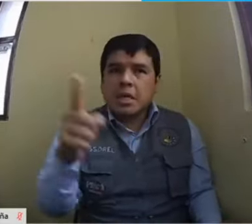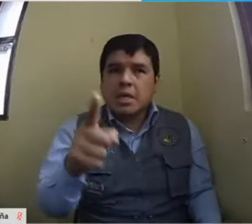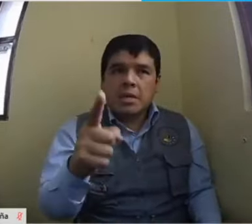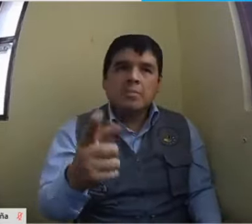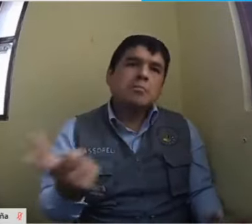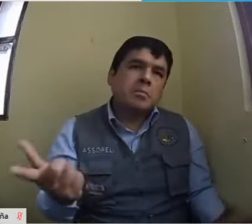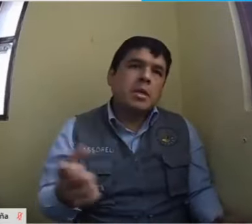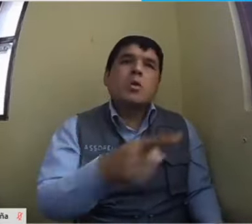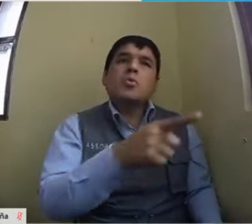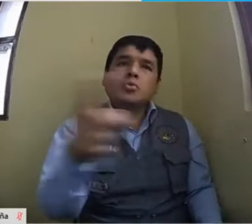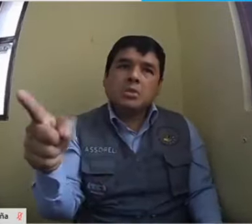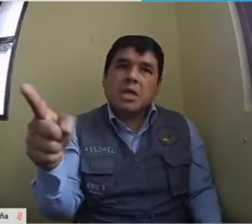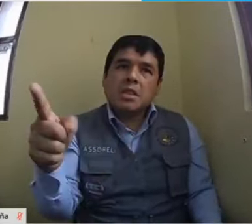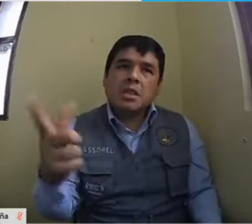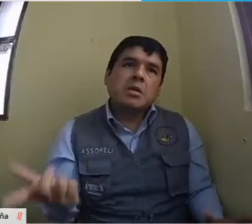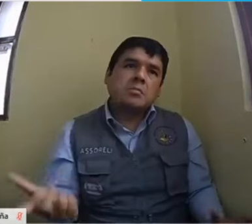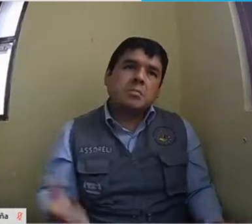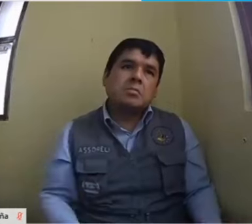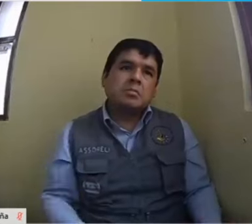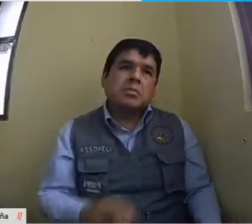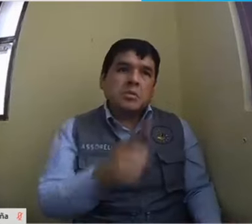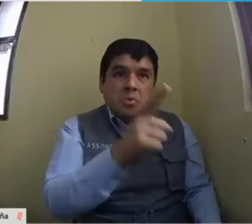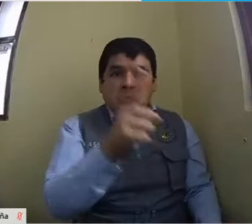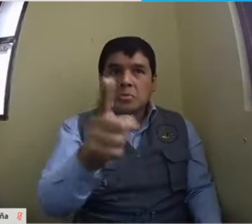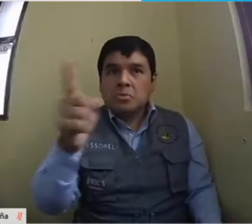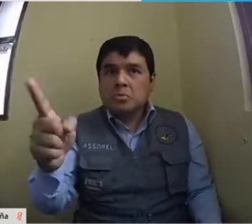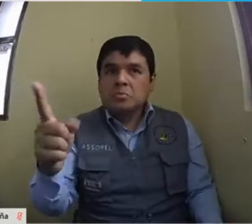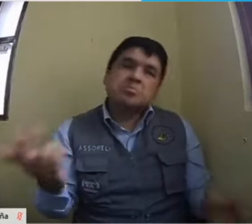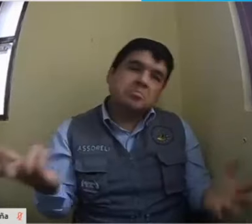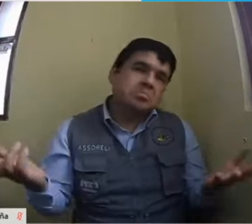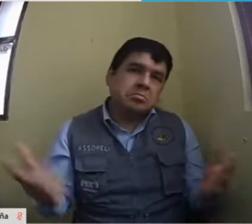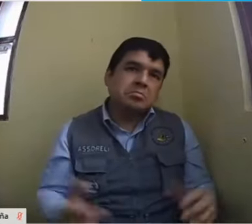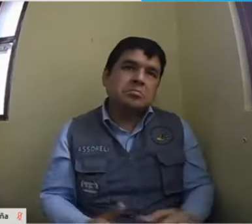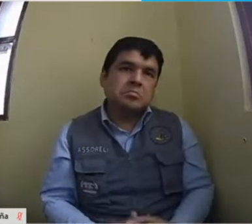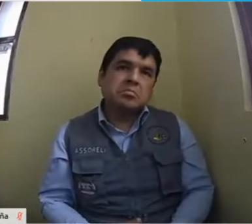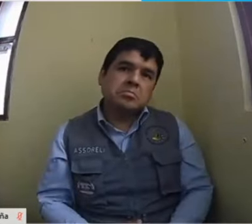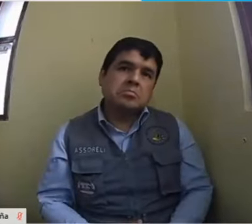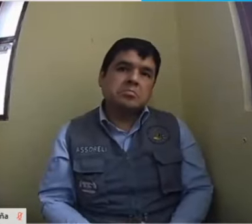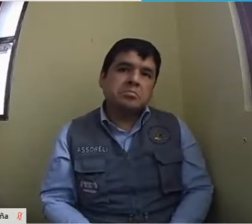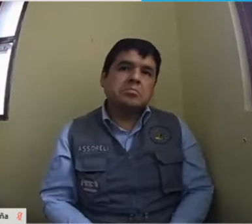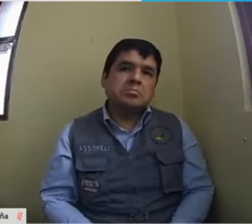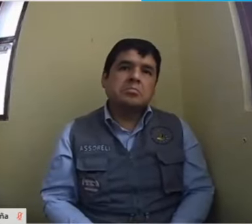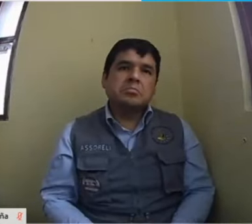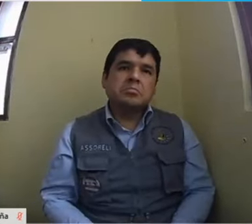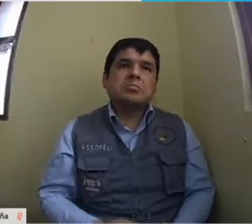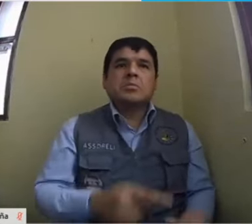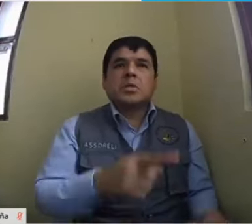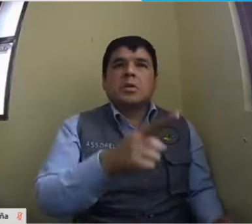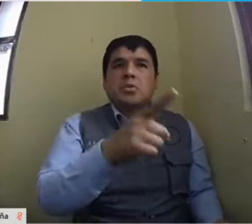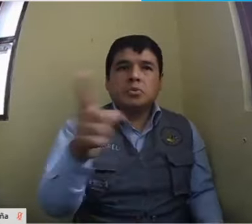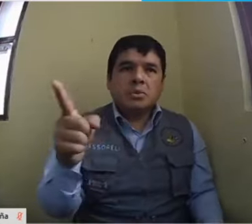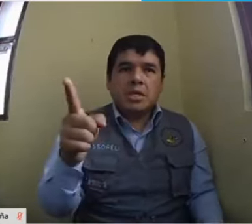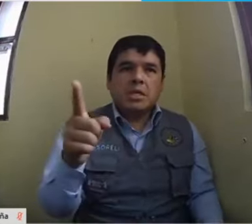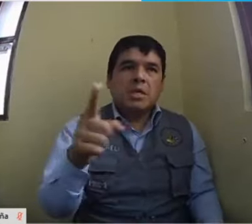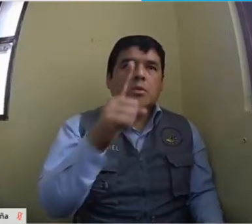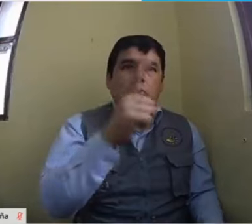Con el índice, ya sin género, señala a varias personas. También puede hacerse así o de un solo